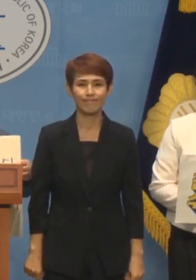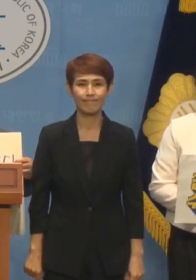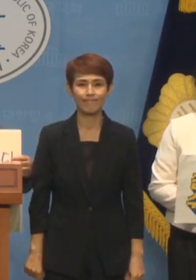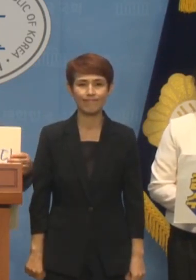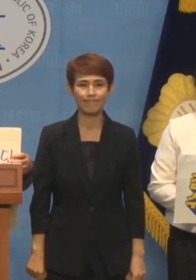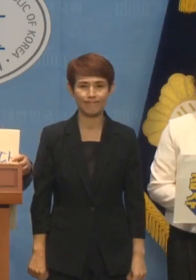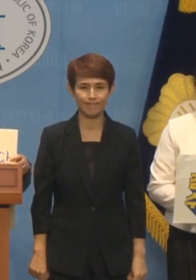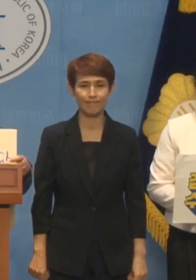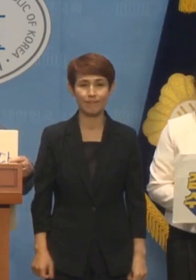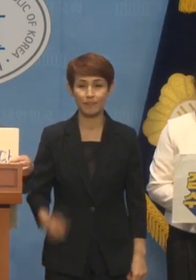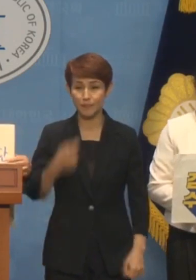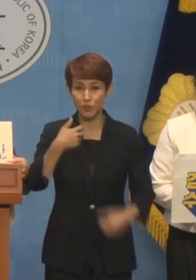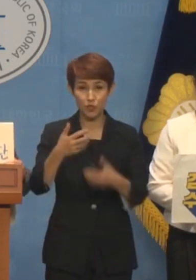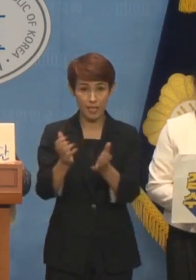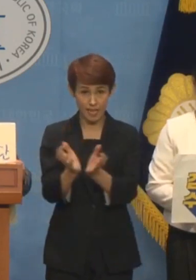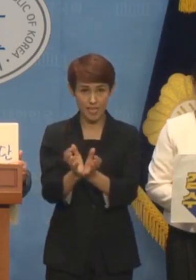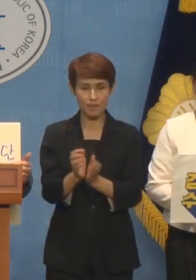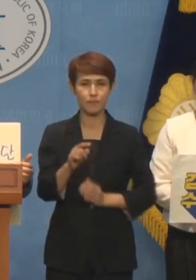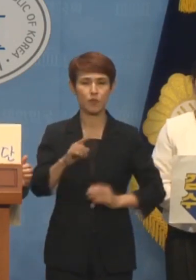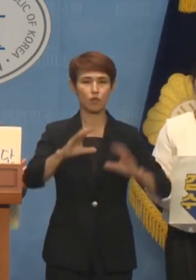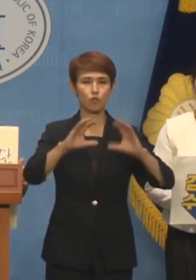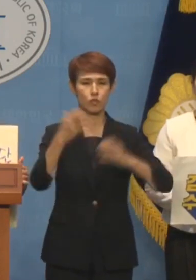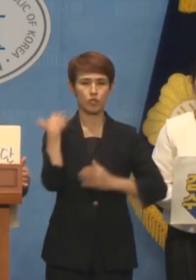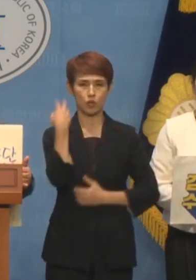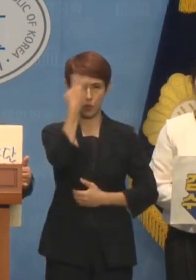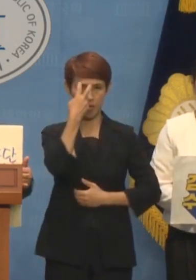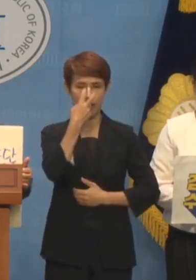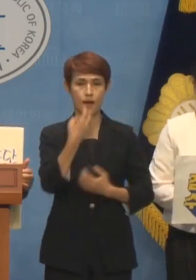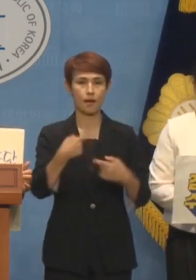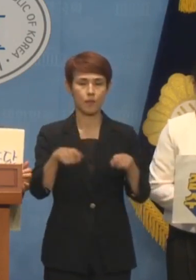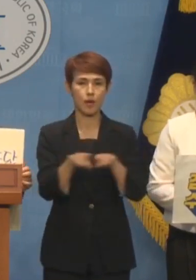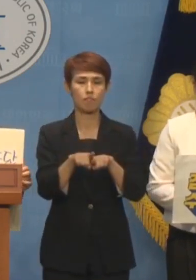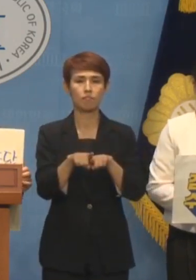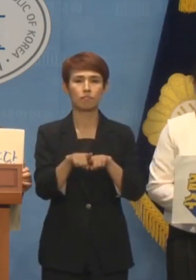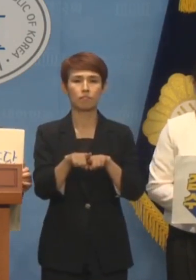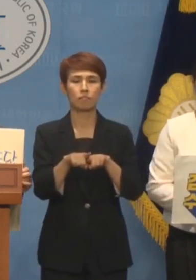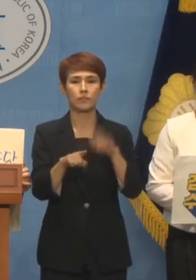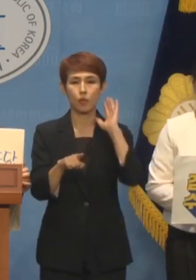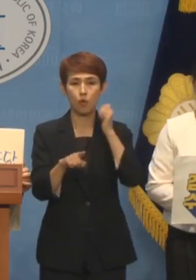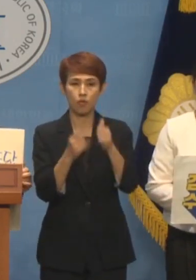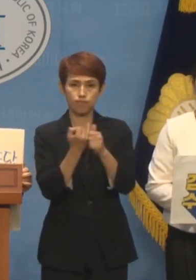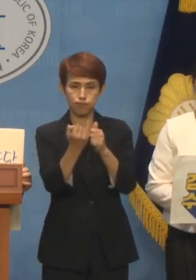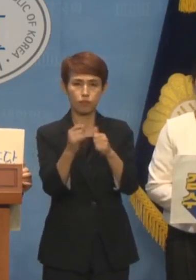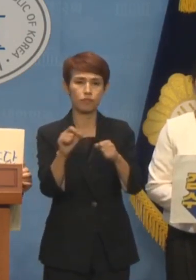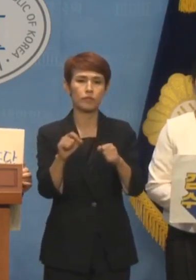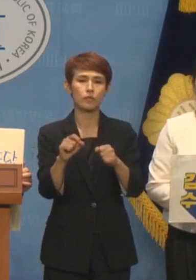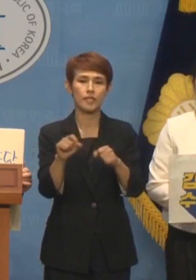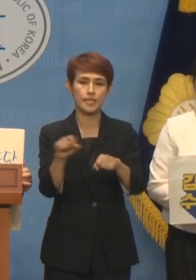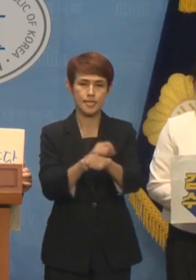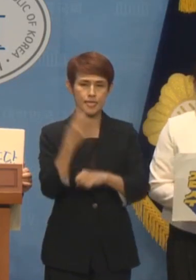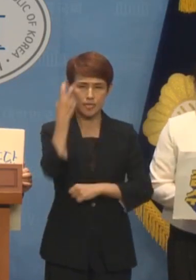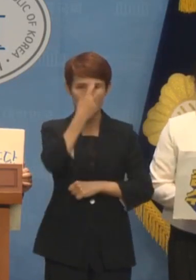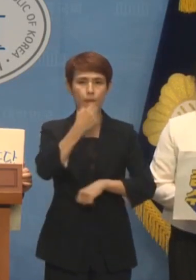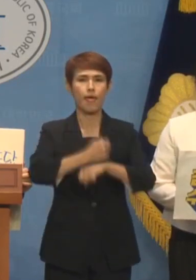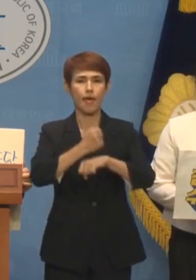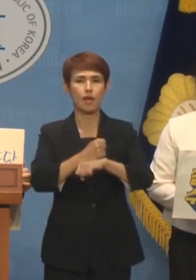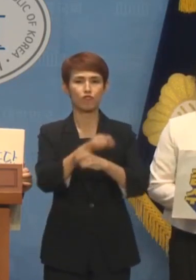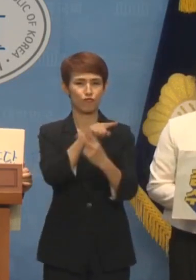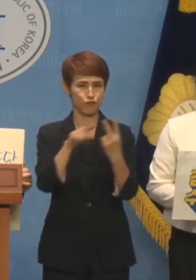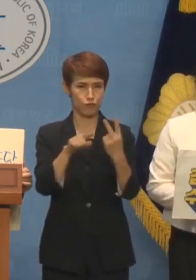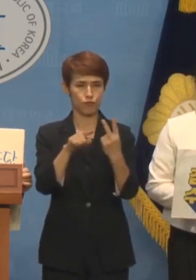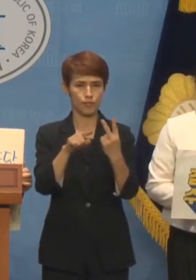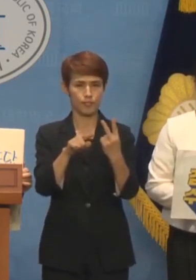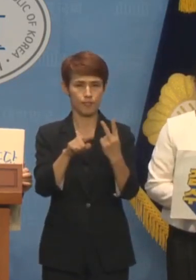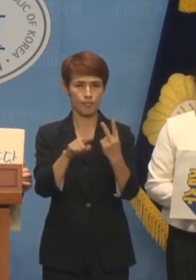예, 민주당이 이 문제를 국정조사와 함께 또 김건희 종합특검이라는 특검을 투트랙으로